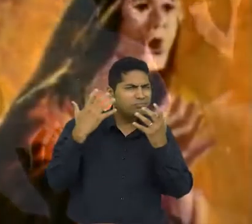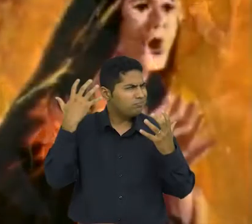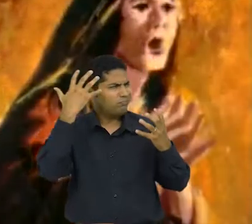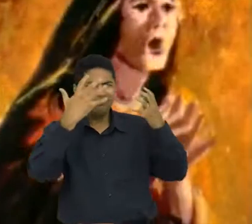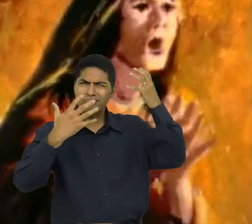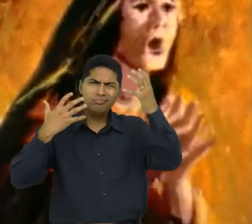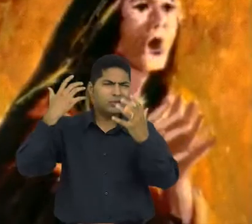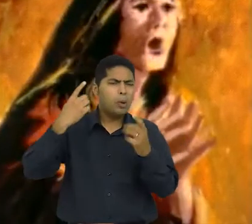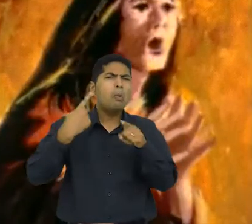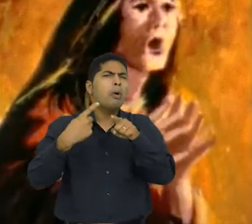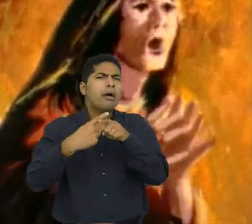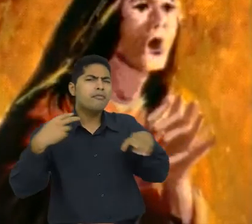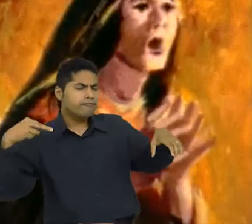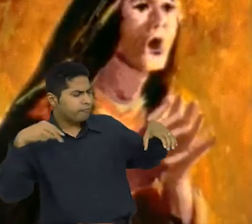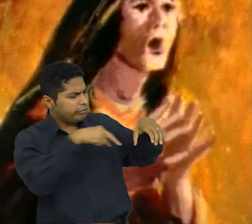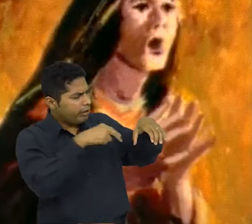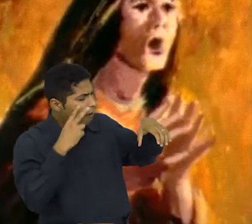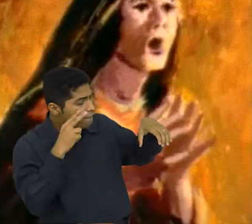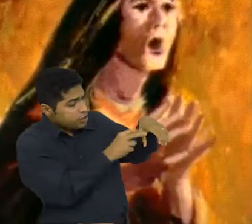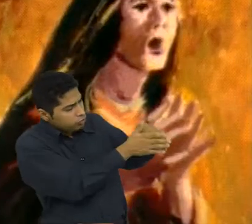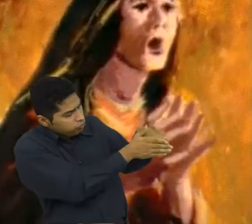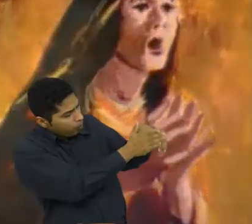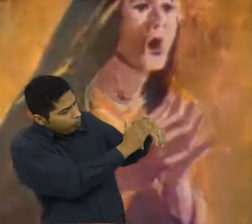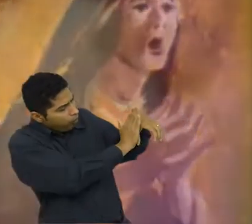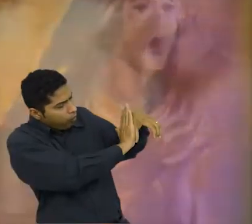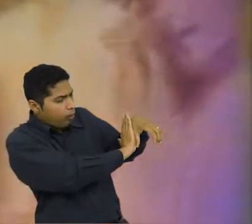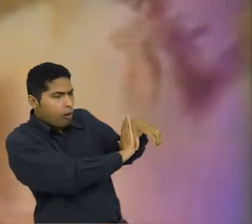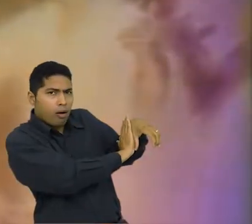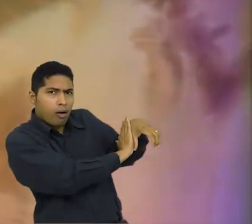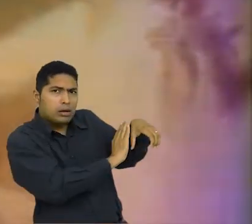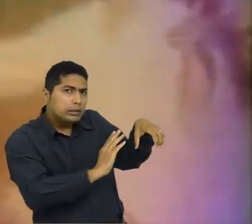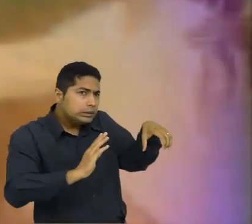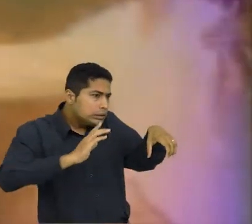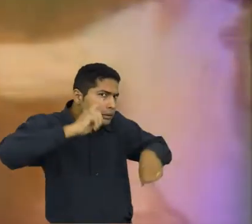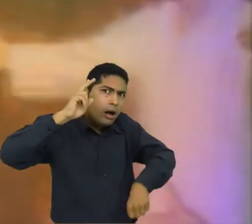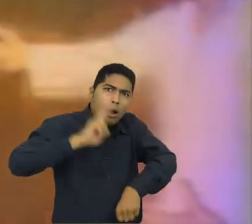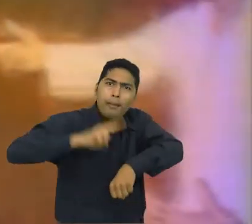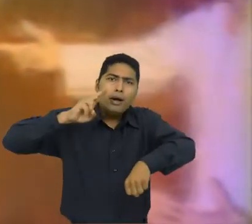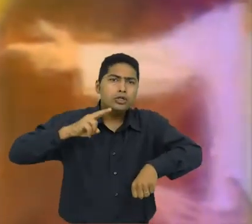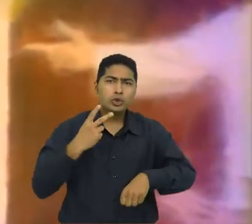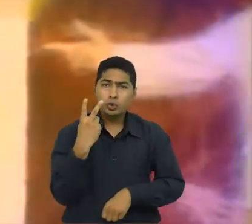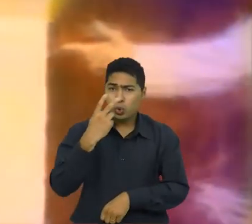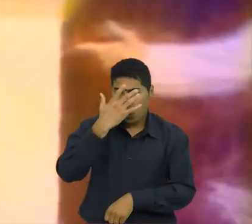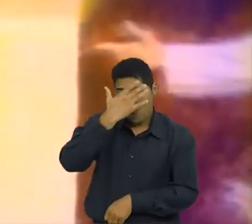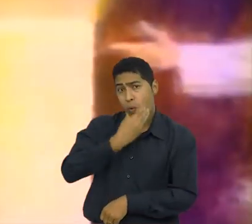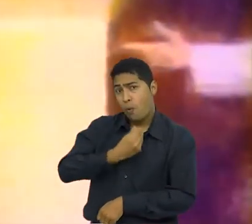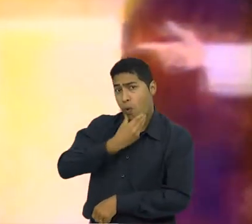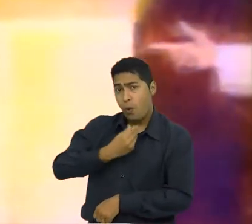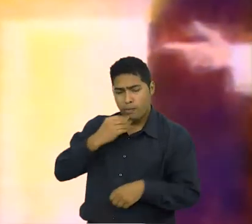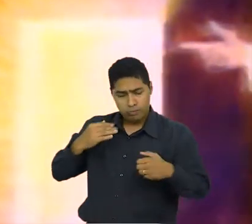ao túmulo e viram que a pedra havia sido retirada. De repente, 2 homens com roupas muito brilhantes